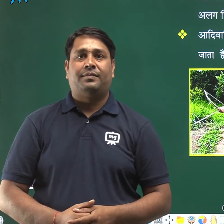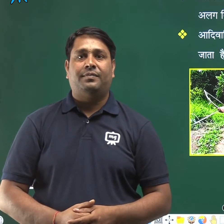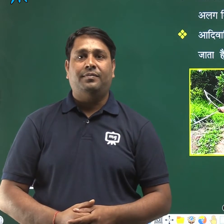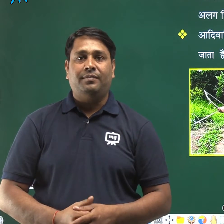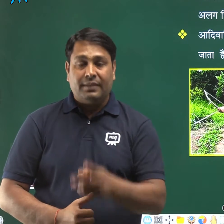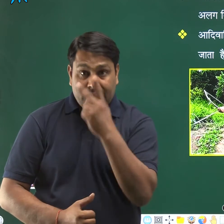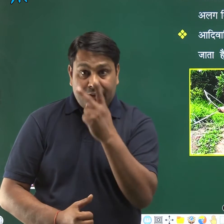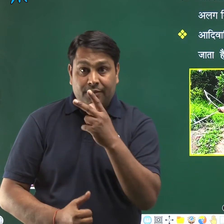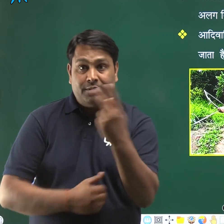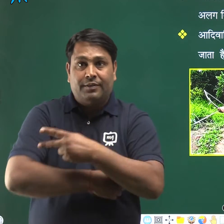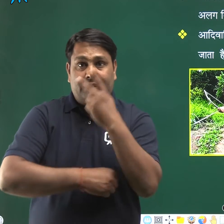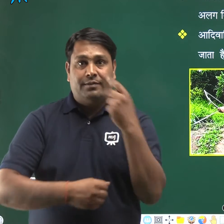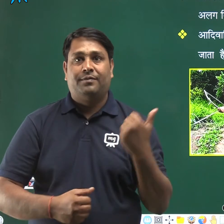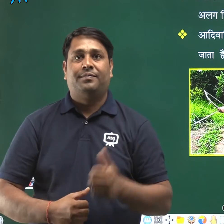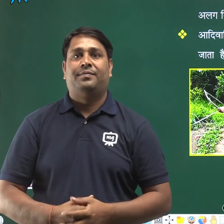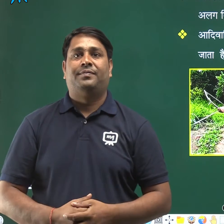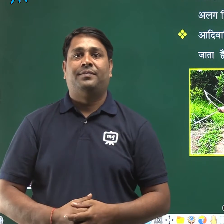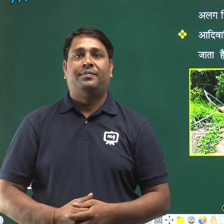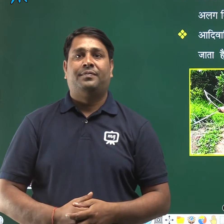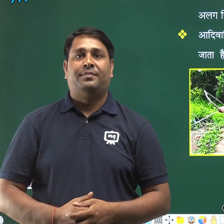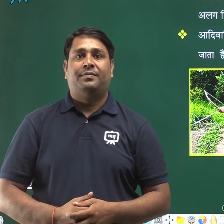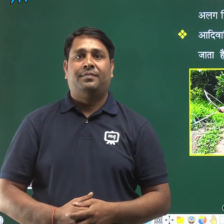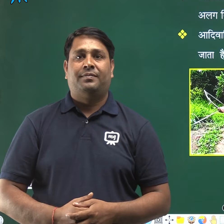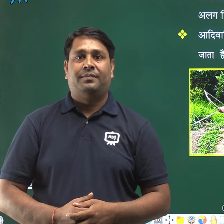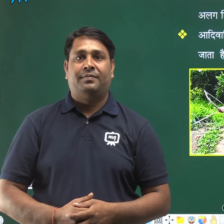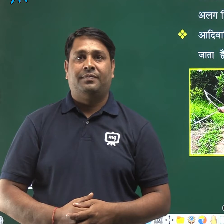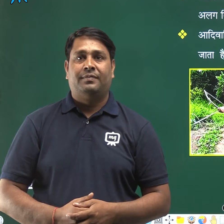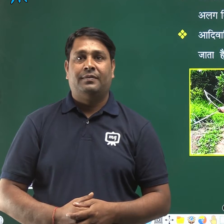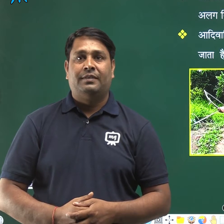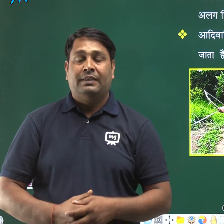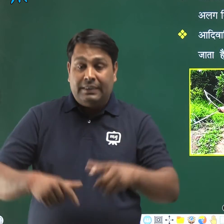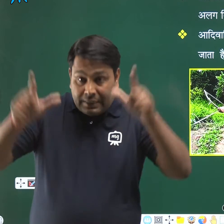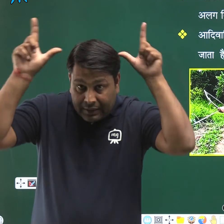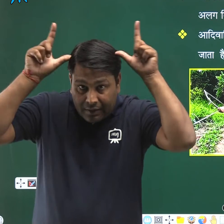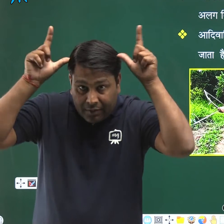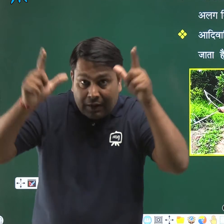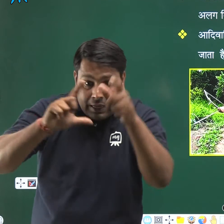देखो इस चित्र में, देखो ये शिकार करते हुए हैं,